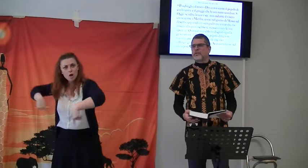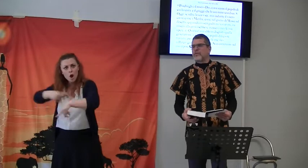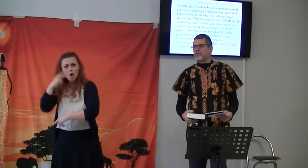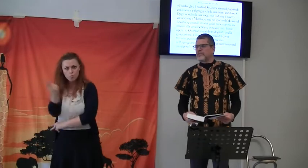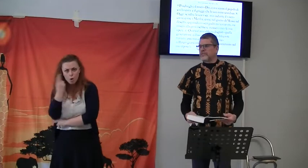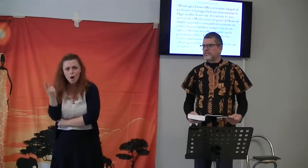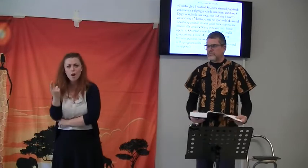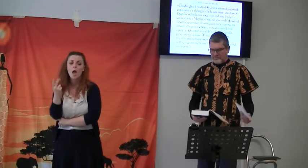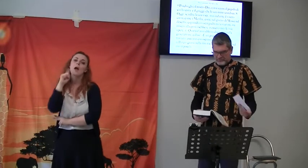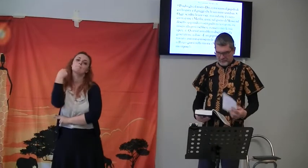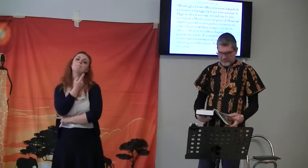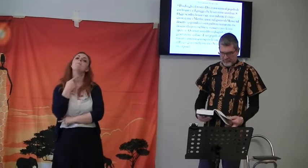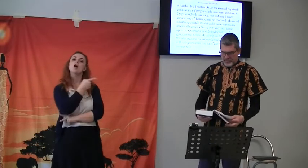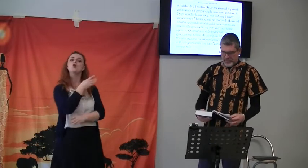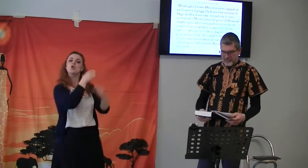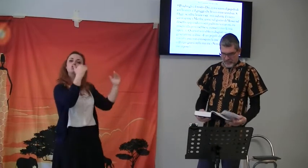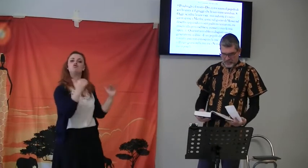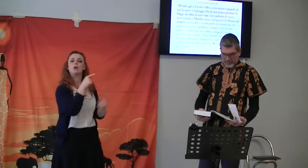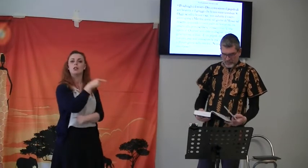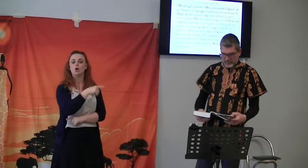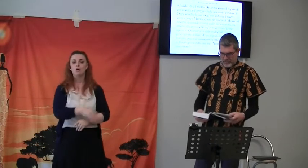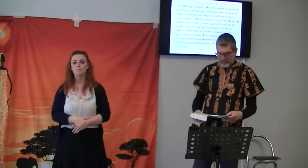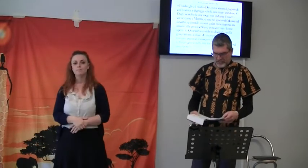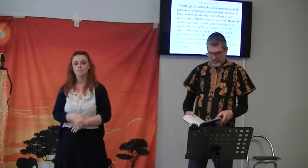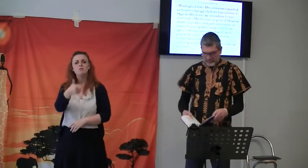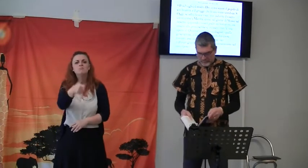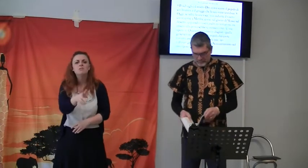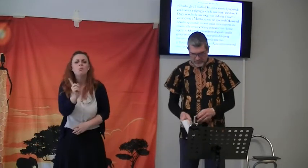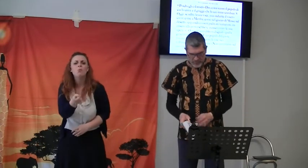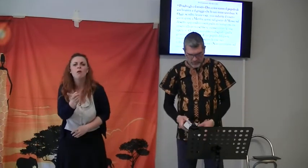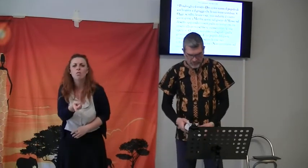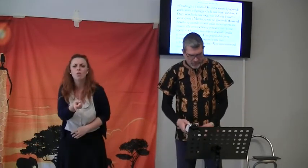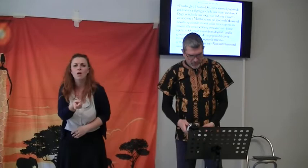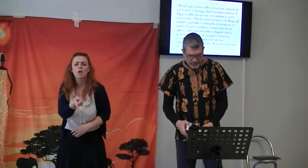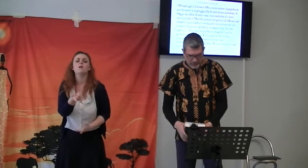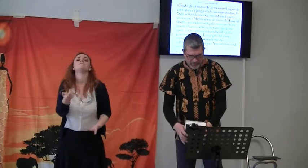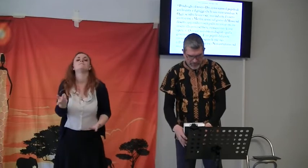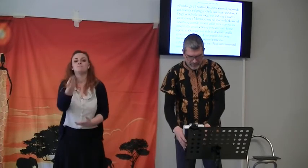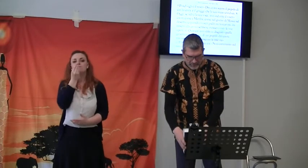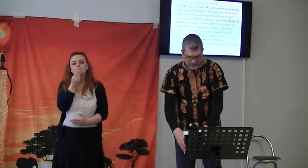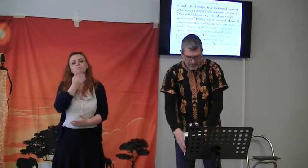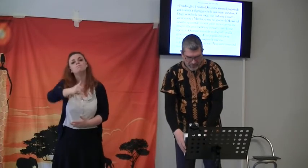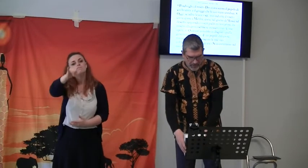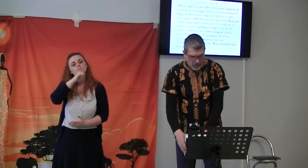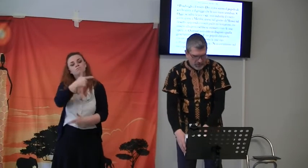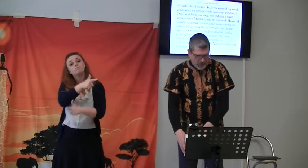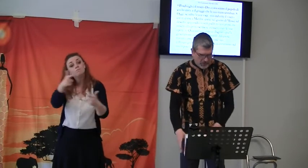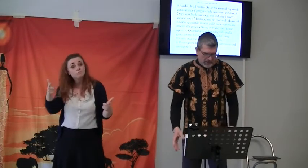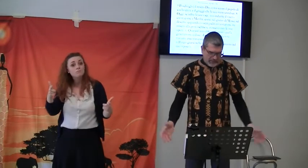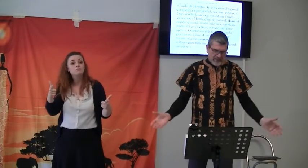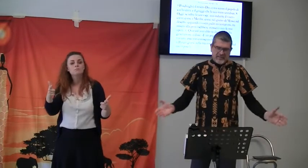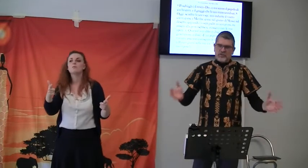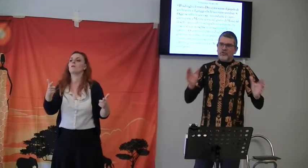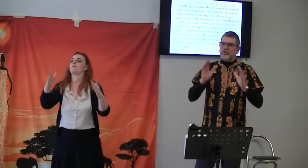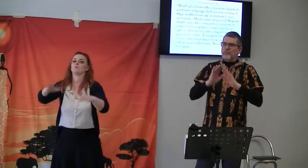Fossimo pur morti. Perché? Perché non avevano da mangiare, non avevano da bere, e cominciarono